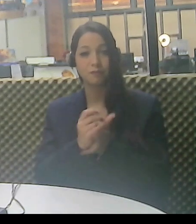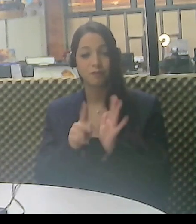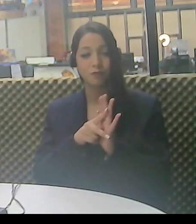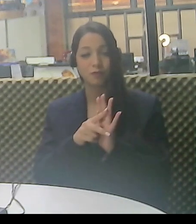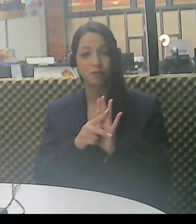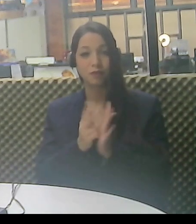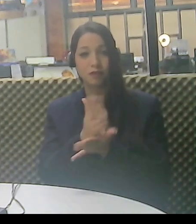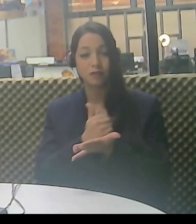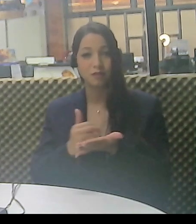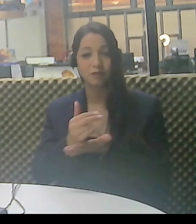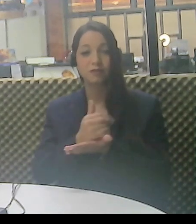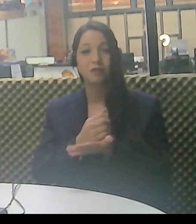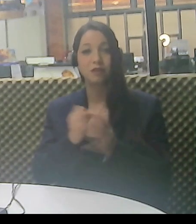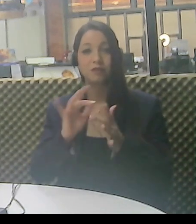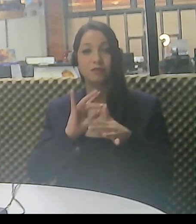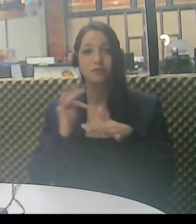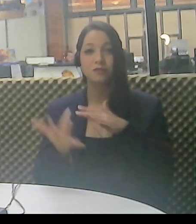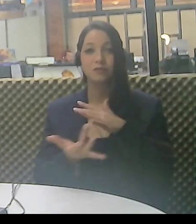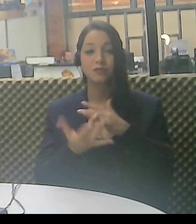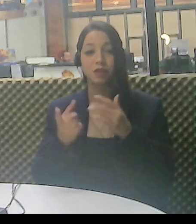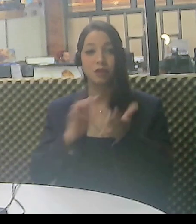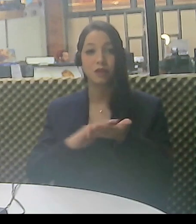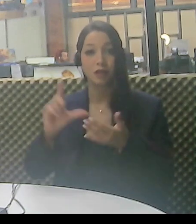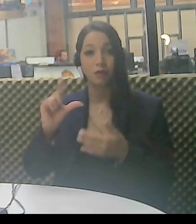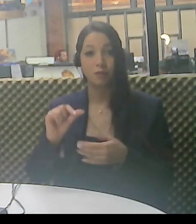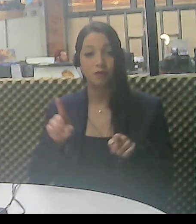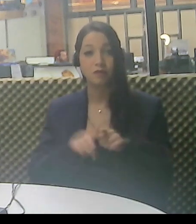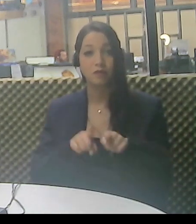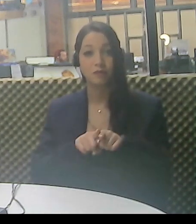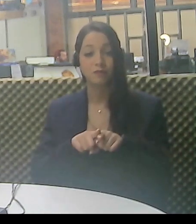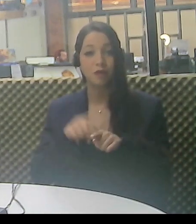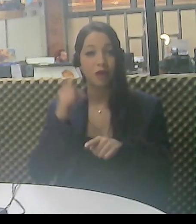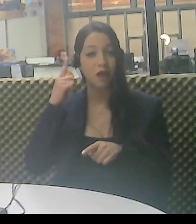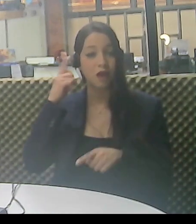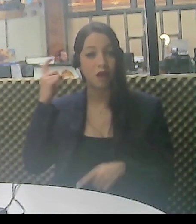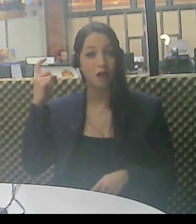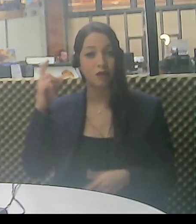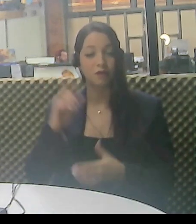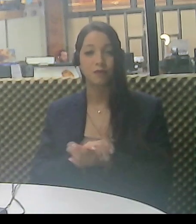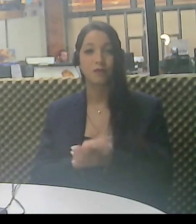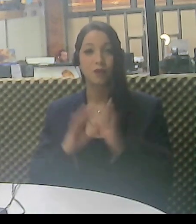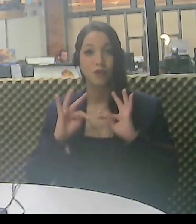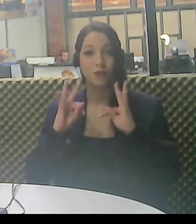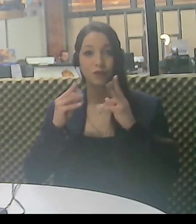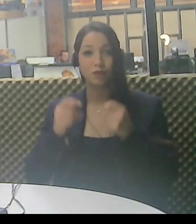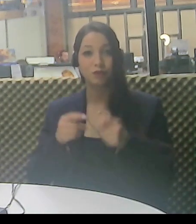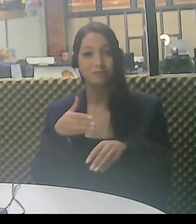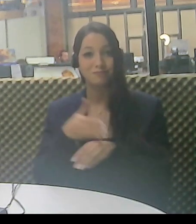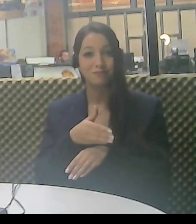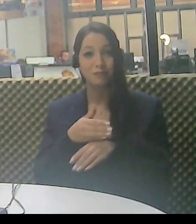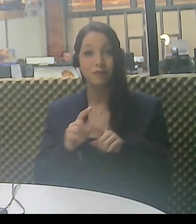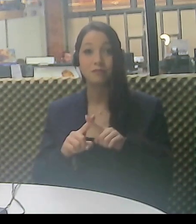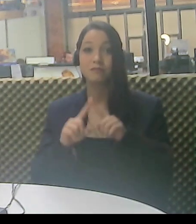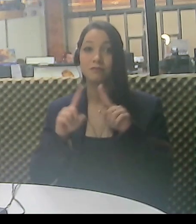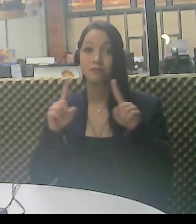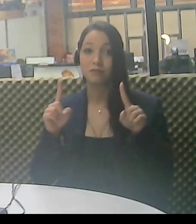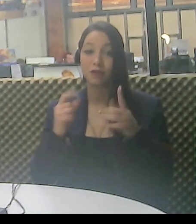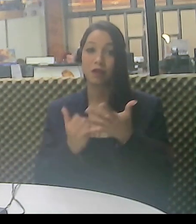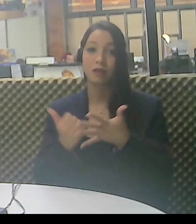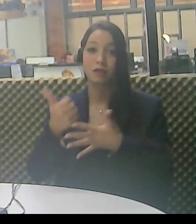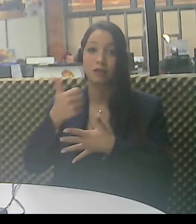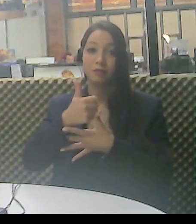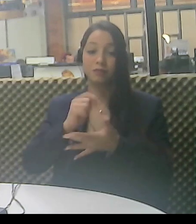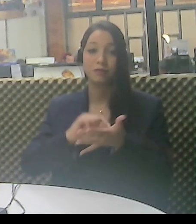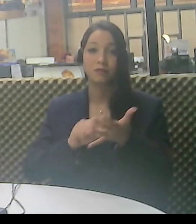Custo, Produção em Redes Sociais e Captação e Mixagem de Áudio. Todo mundo pode participar, mas a prioridade